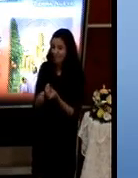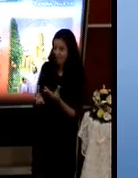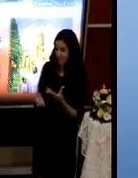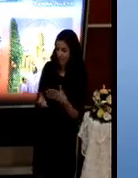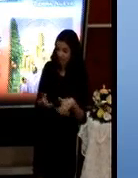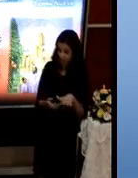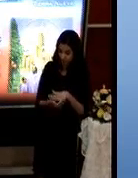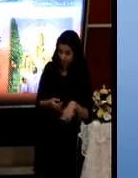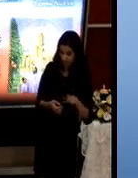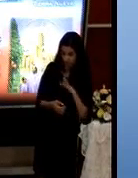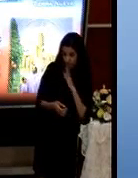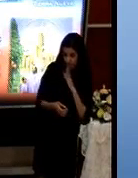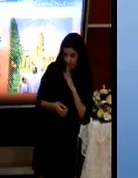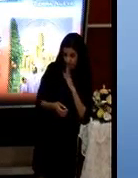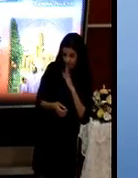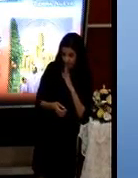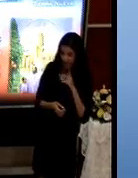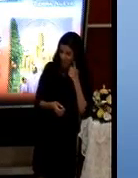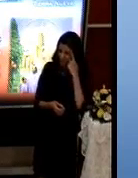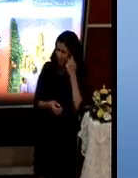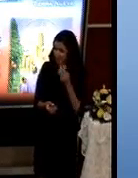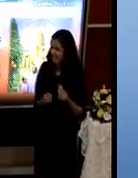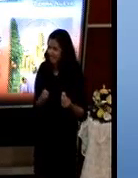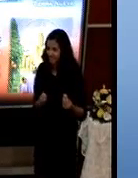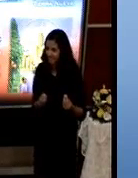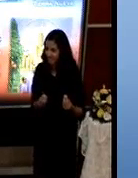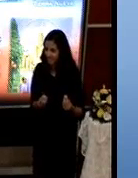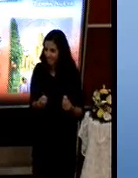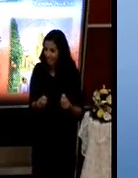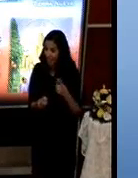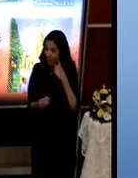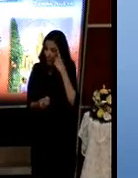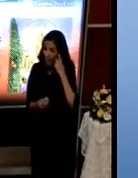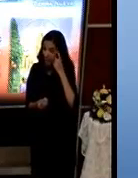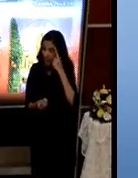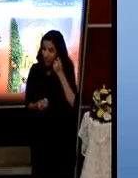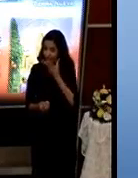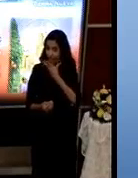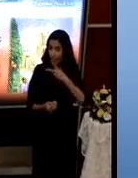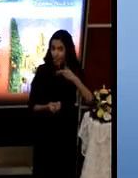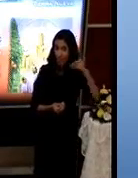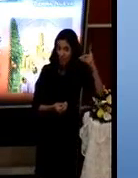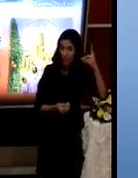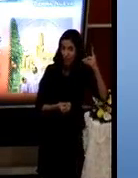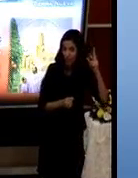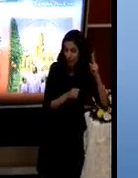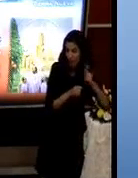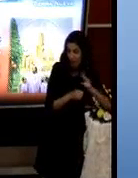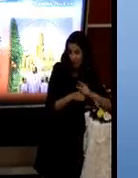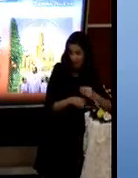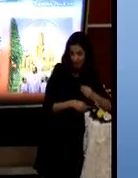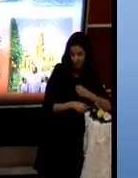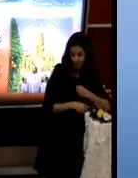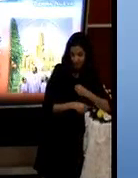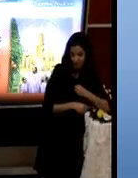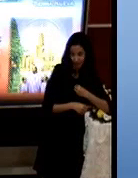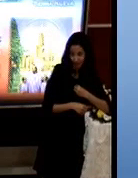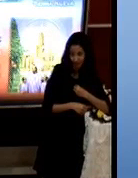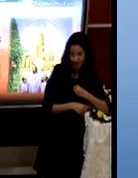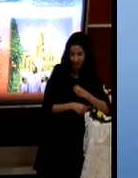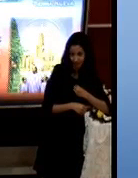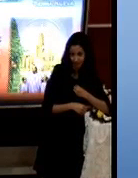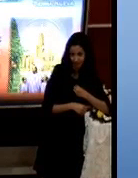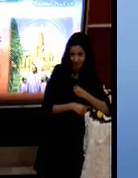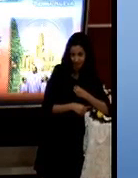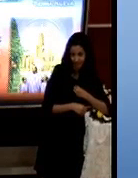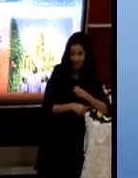pueblo. ¿Aprendizaje de qué? Aprender a confiar en que Dios suplirá nuestras necesidades